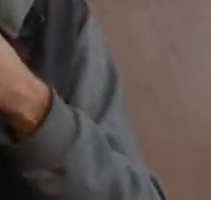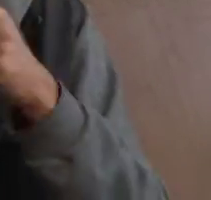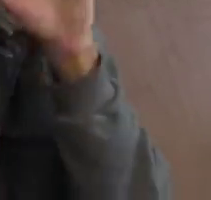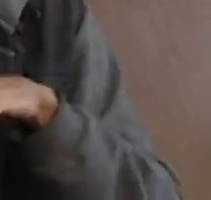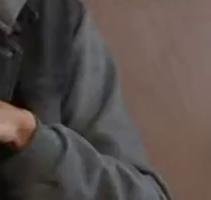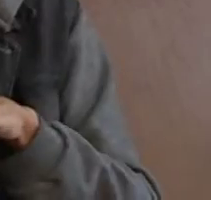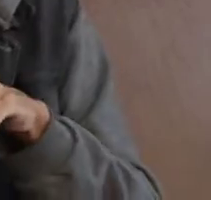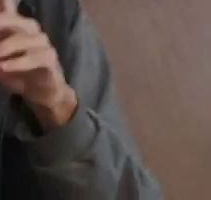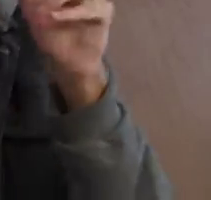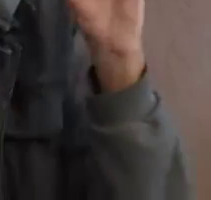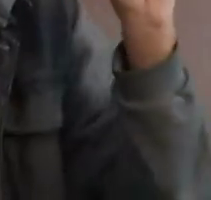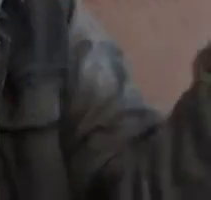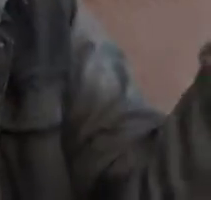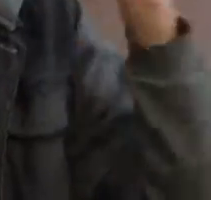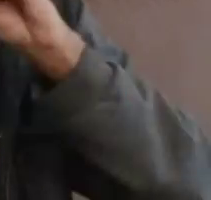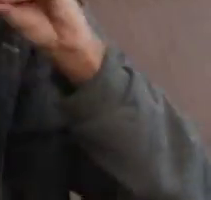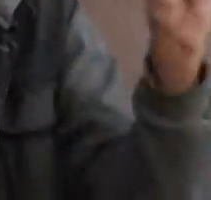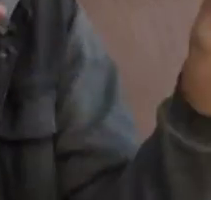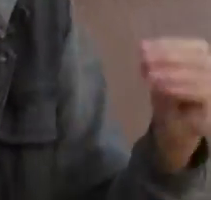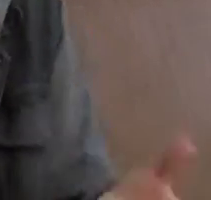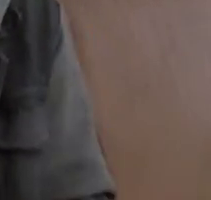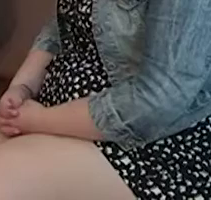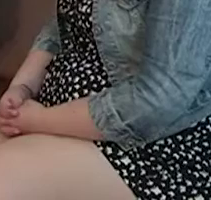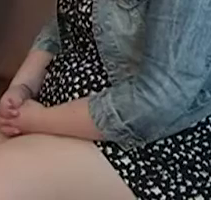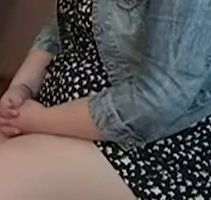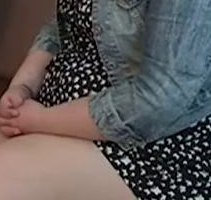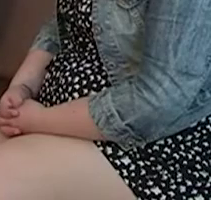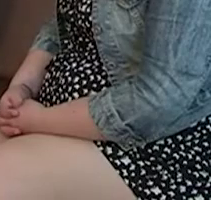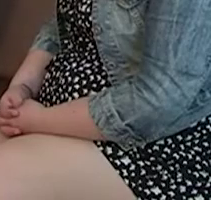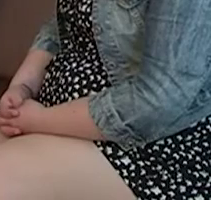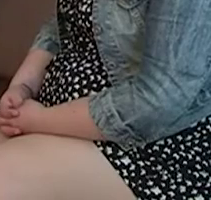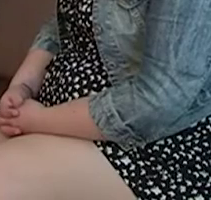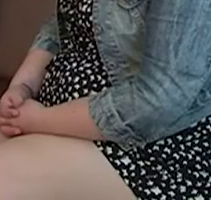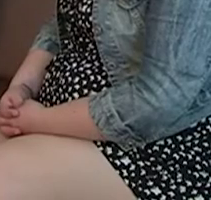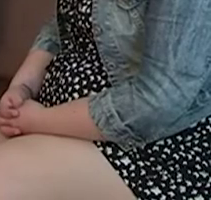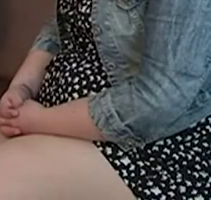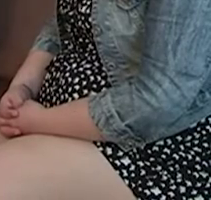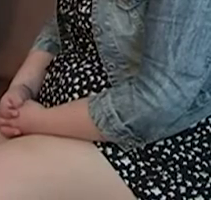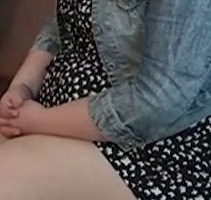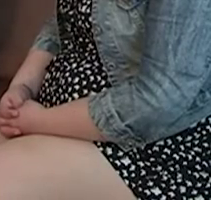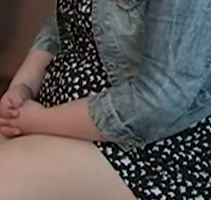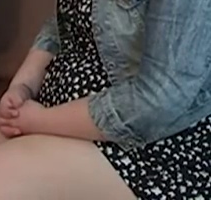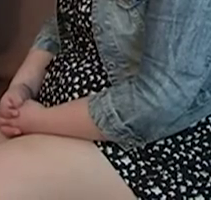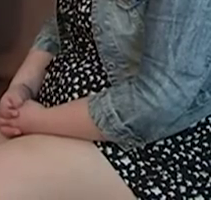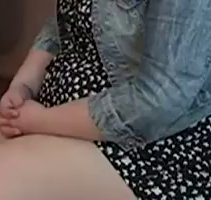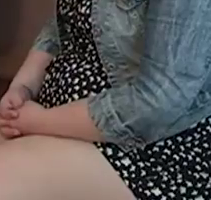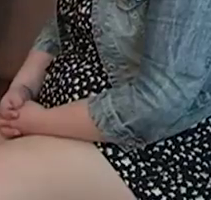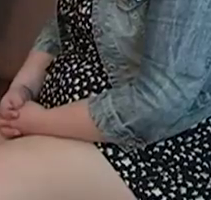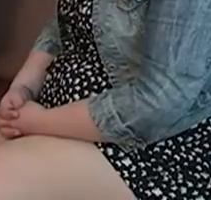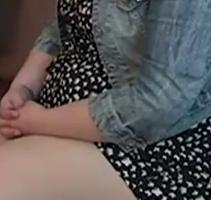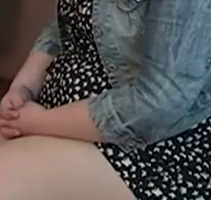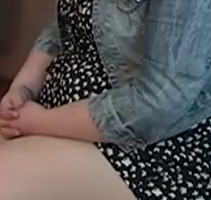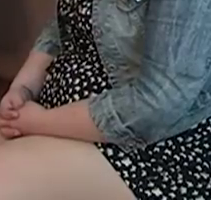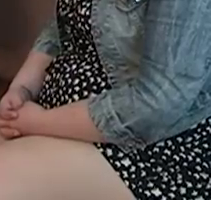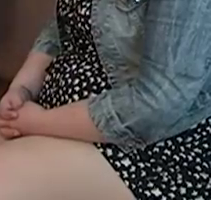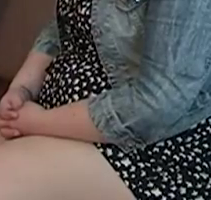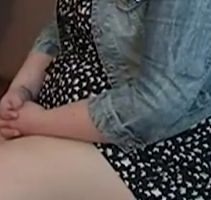todos estão usando a língua oral e eu não consigo acessar a informação. Então, eu prefiro me encontrar com os surdos ou com